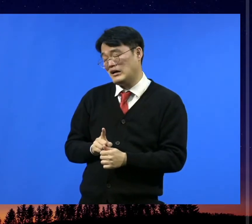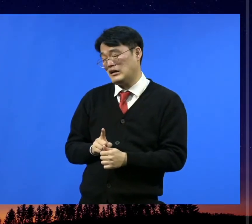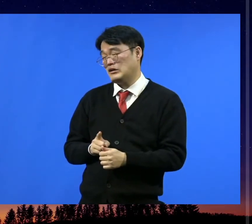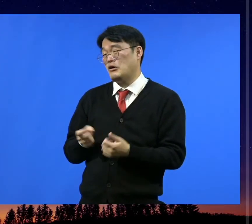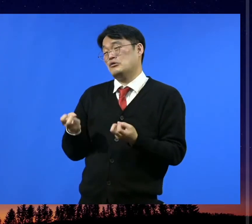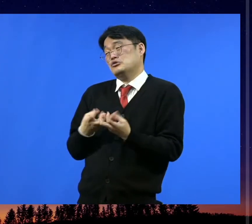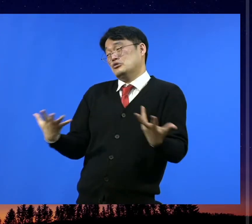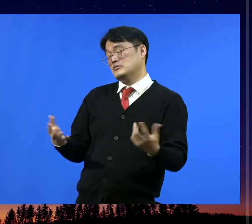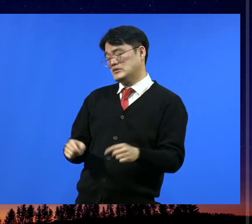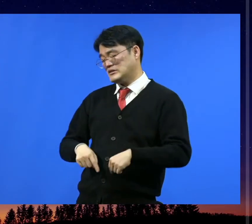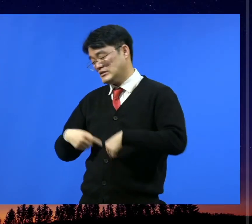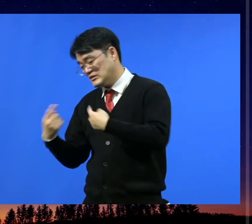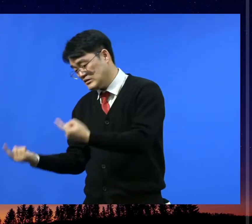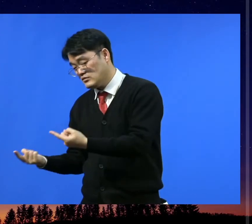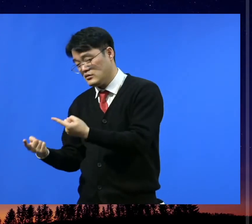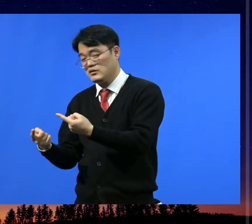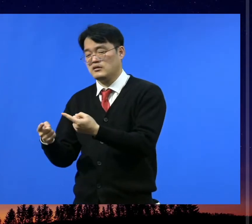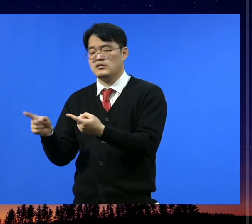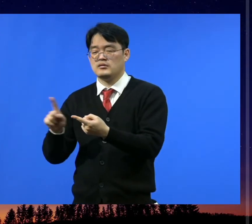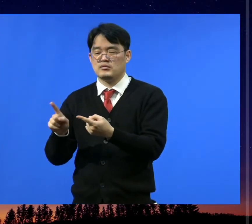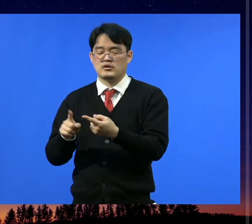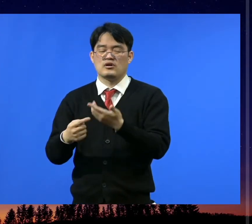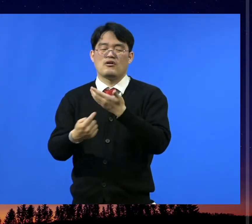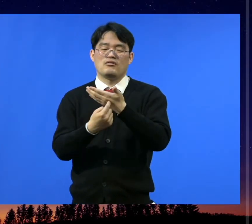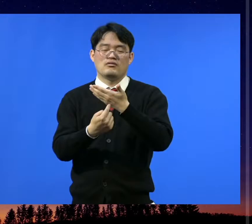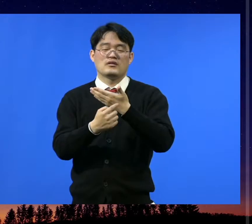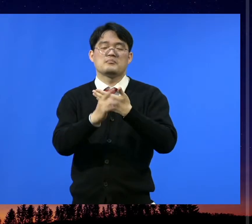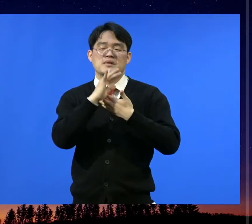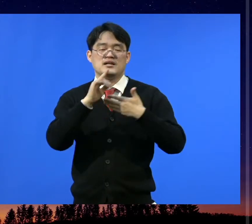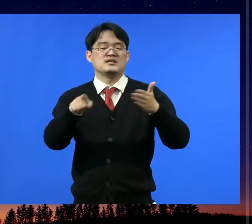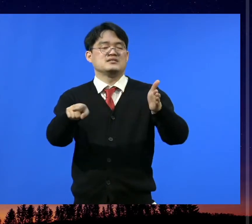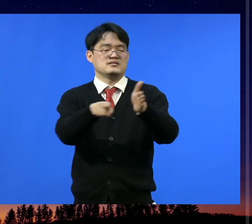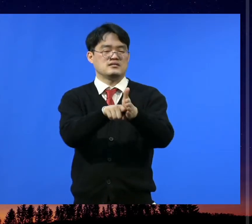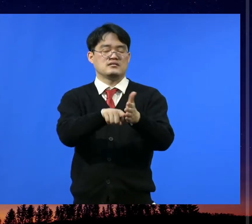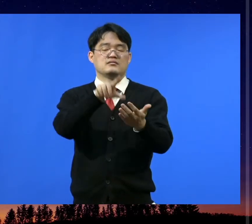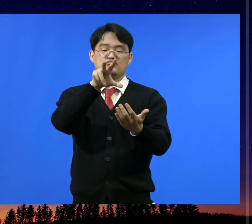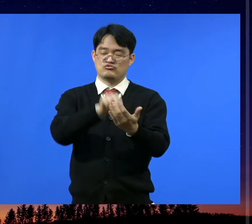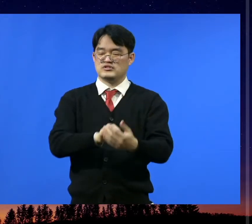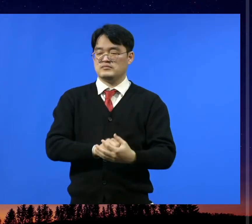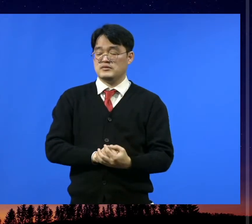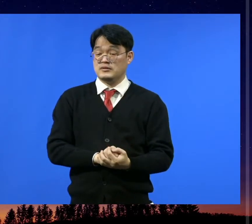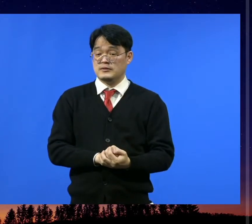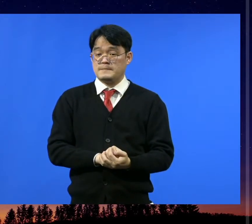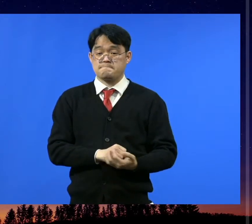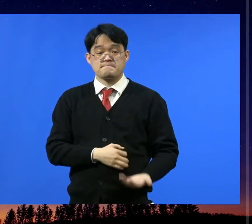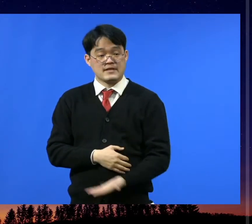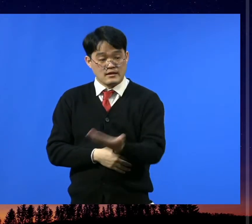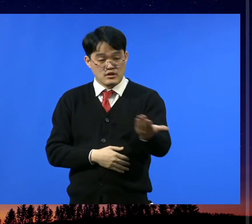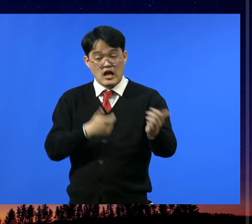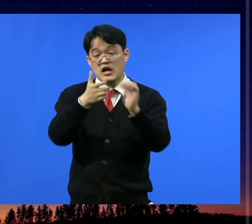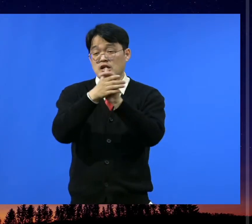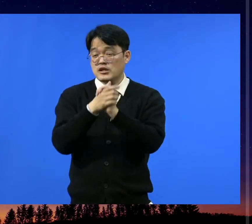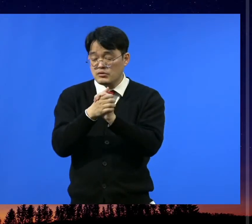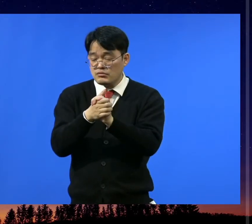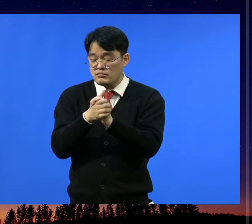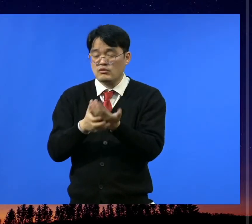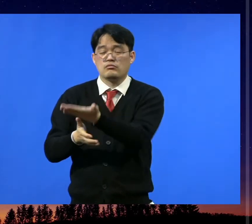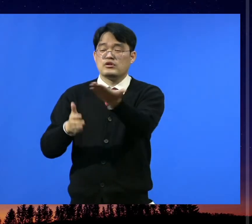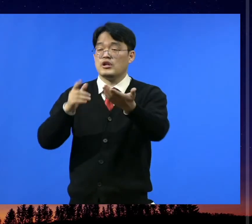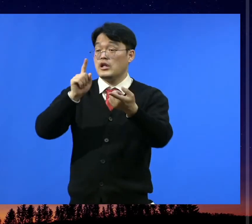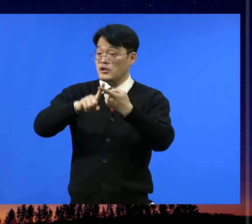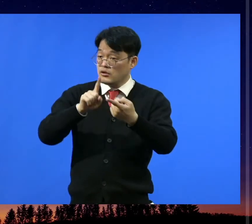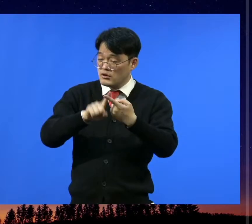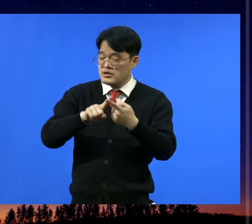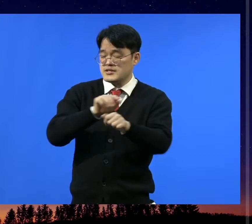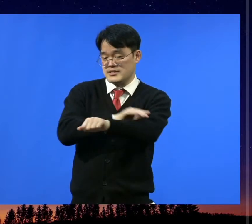여러분 이 의례적인 신앙이 되어버리는 거예요. 의례적인 신앙. 예. 여러분 기도의 자리를 잘 점검해 보셔야 됩니다. 기도의 자리에서